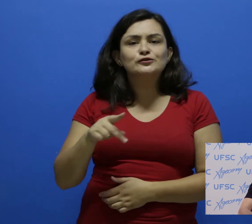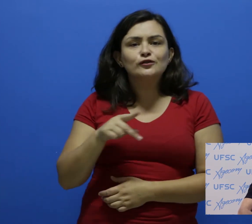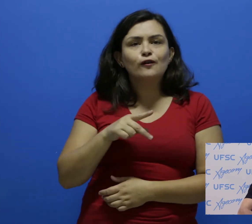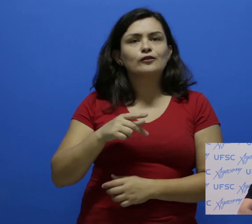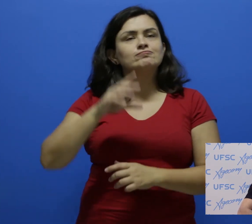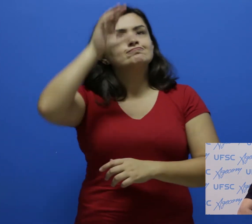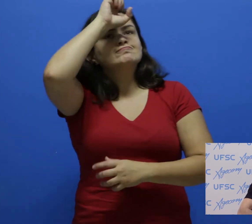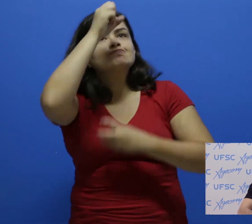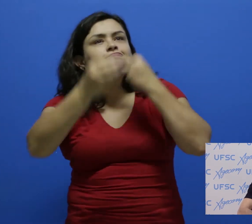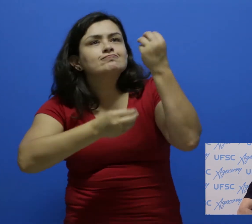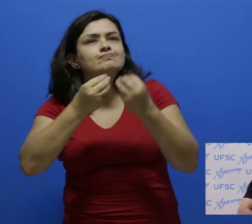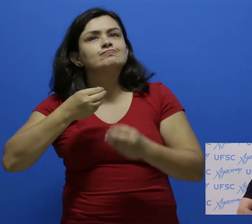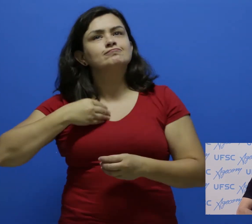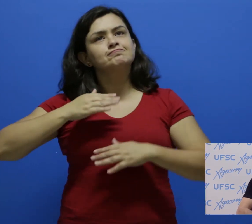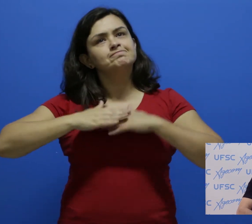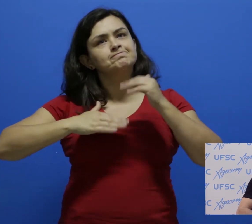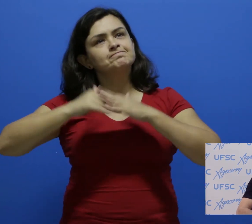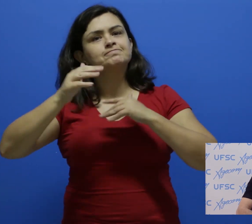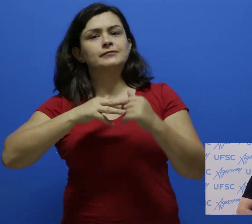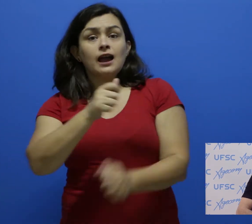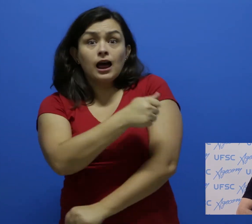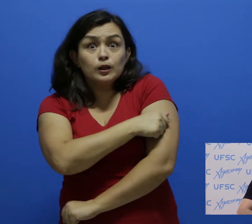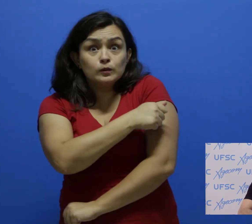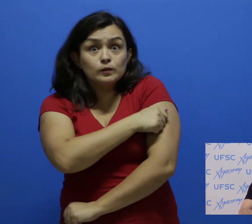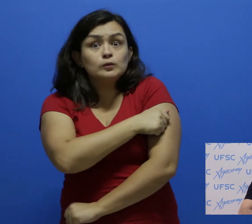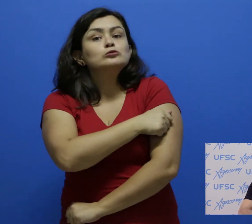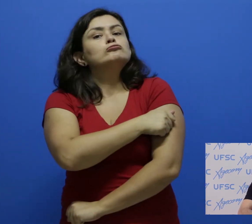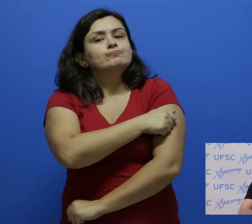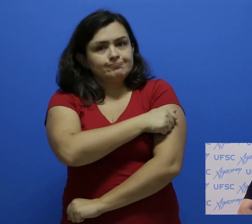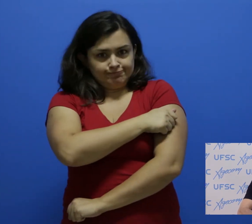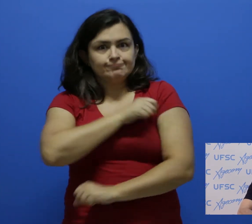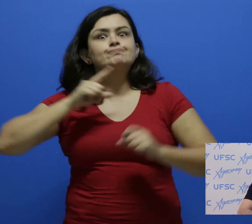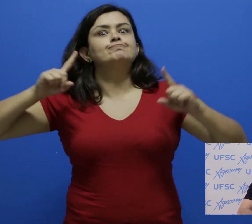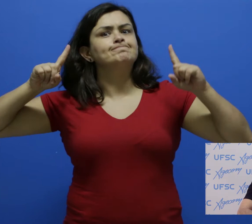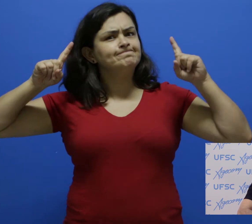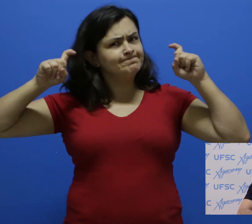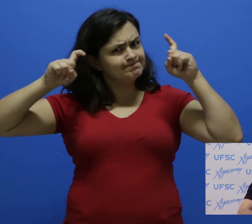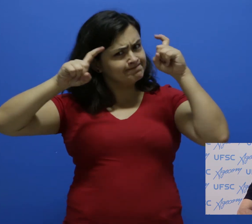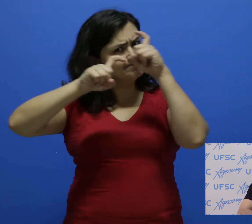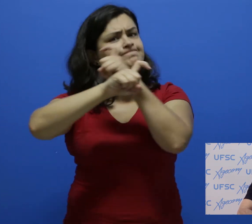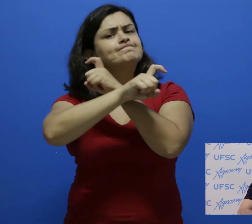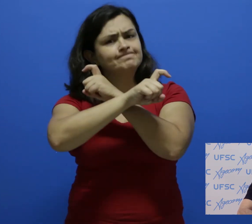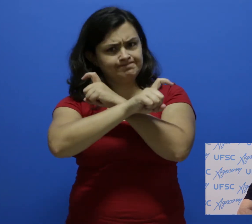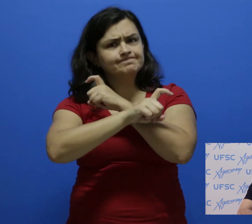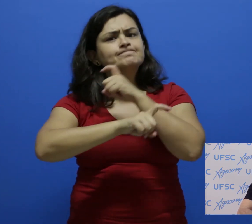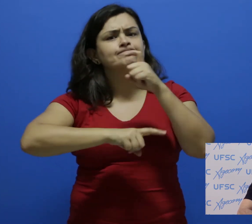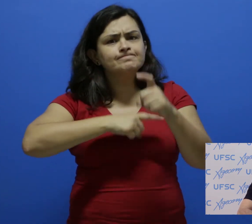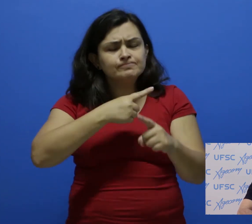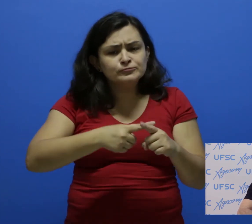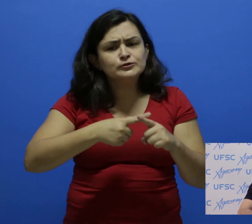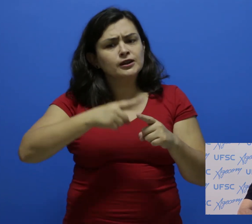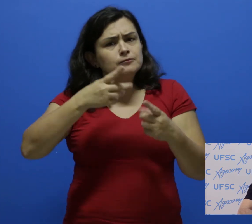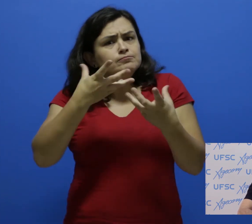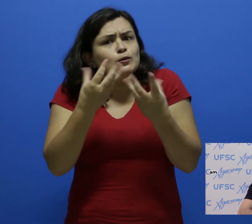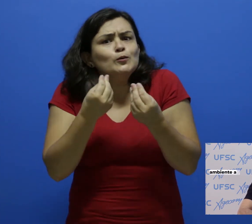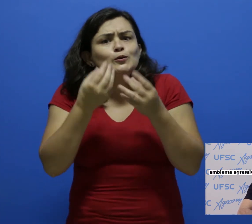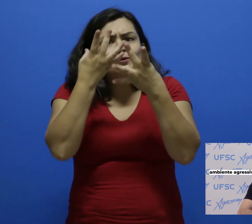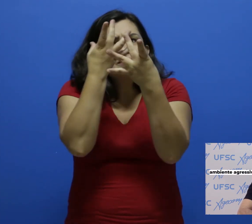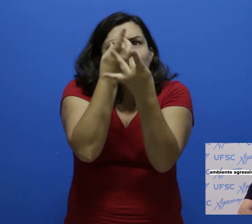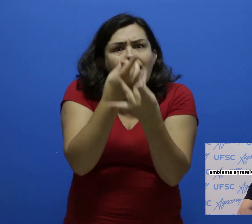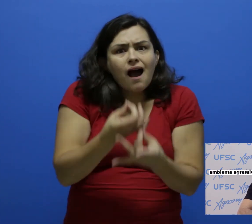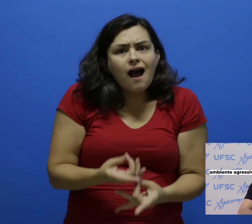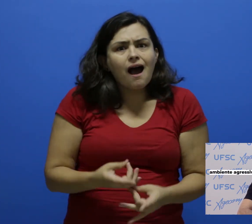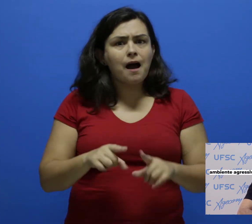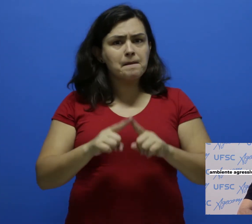muito complexo, e a gente não tem como dar seguimento a esse processo complexo num